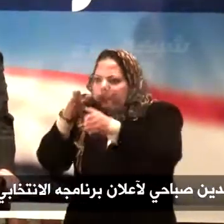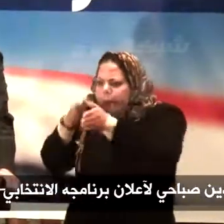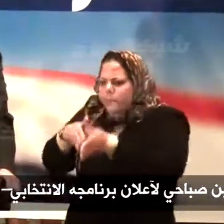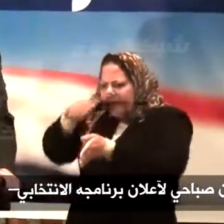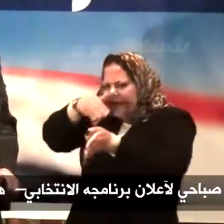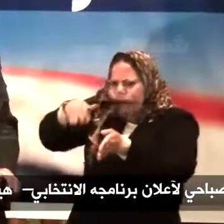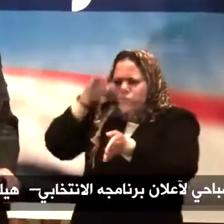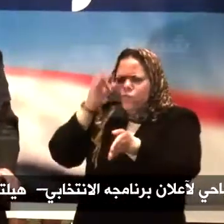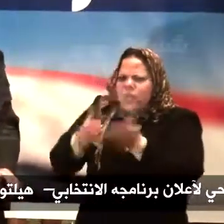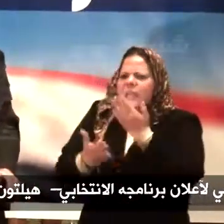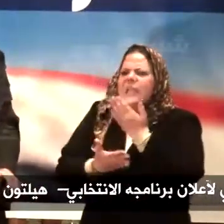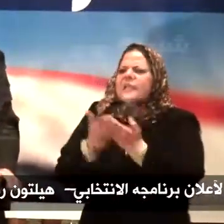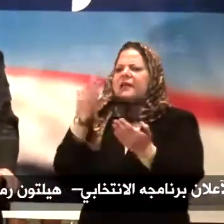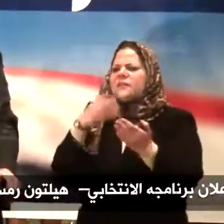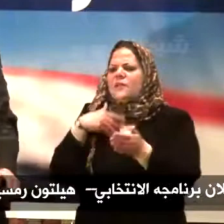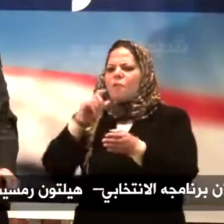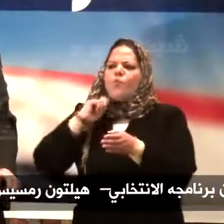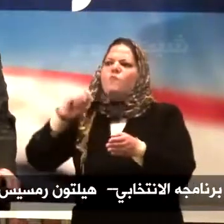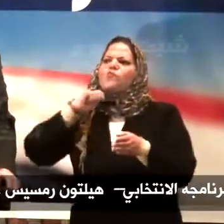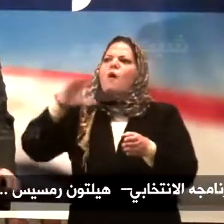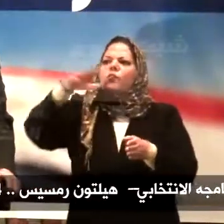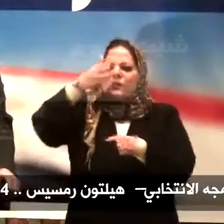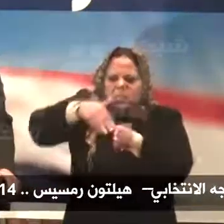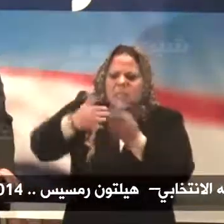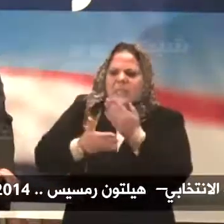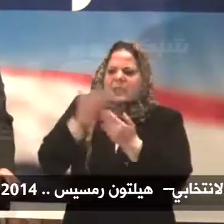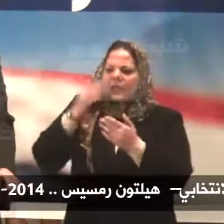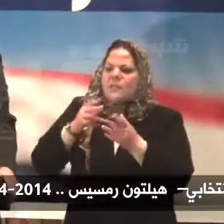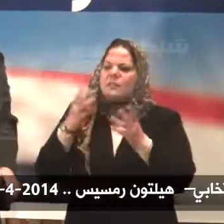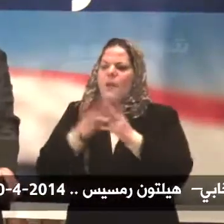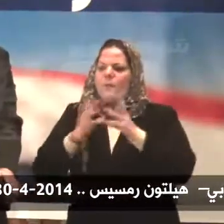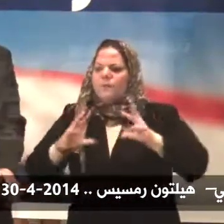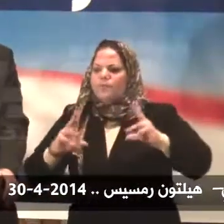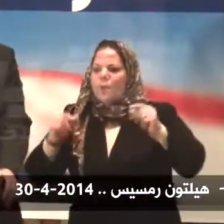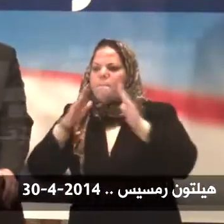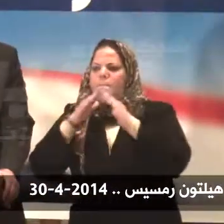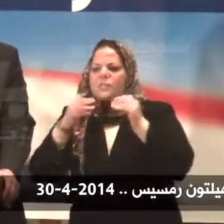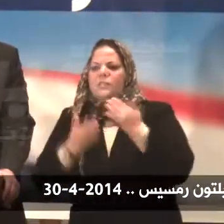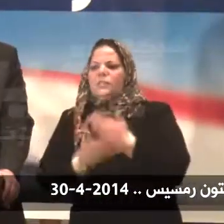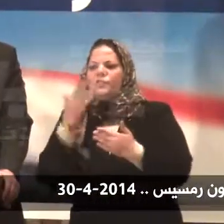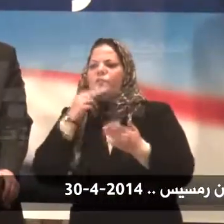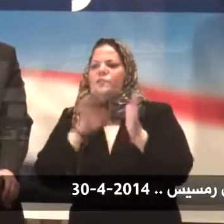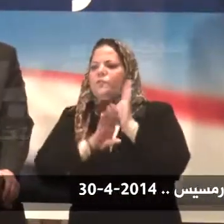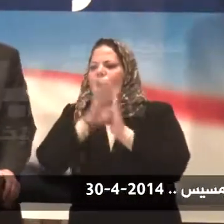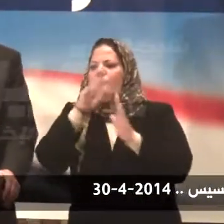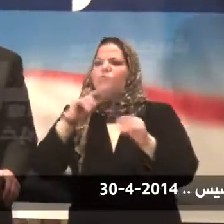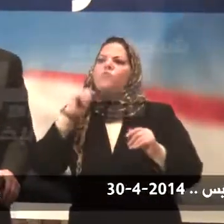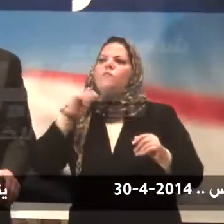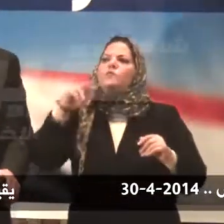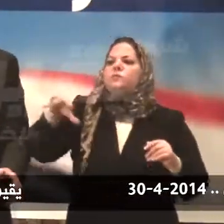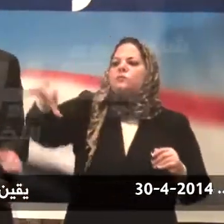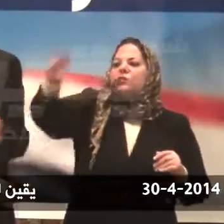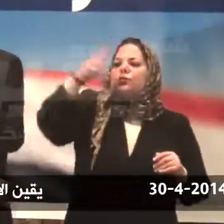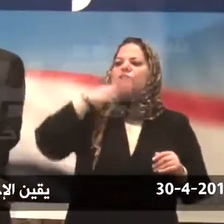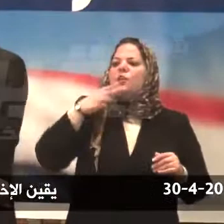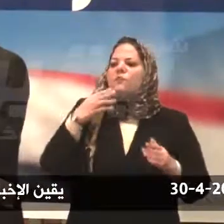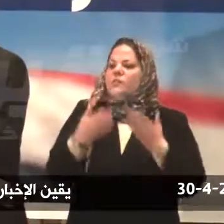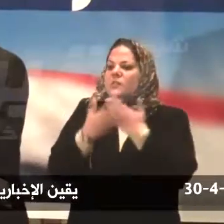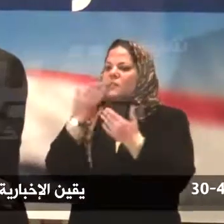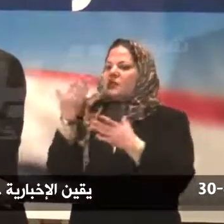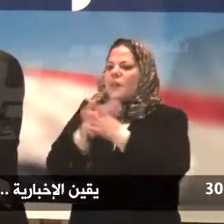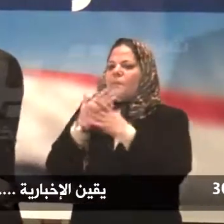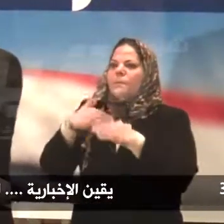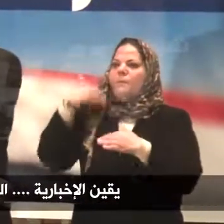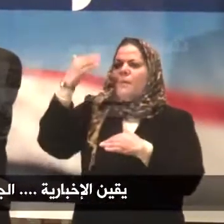تقسيم جديد في إطار تطوير الإدارة في مصر للمحافظات بحيث